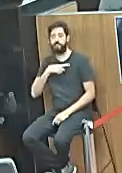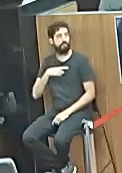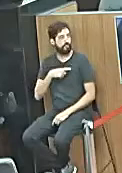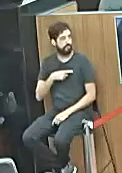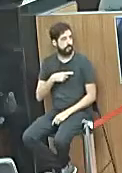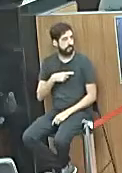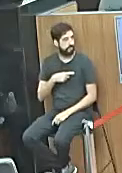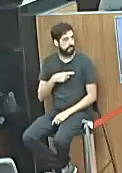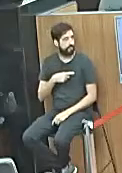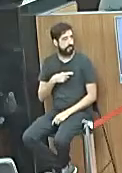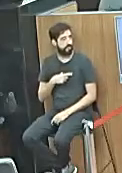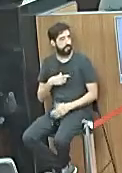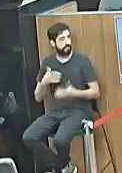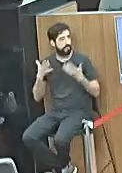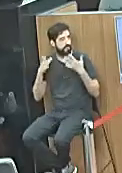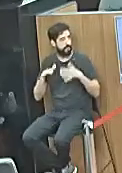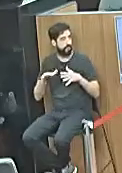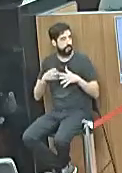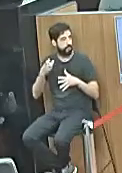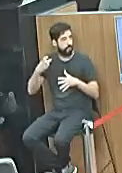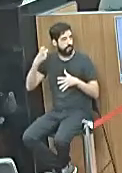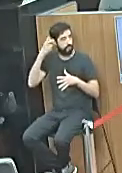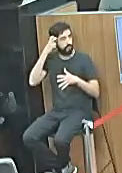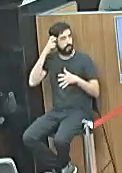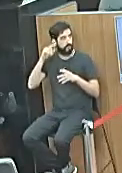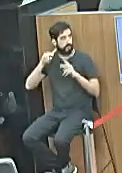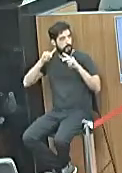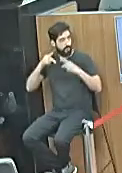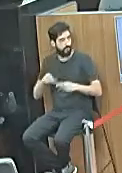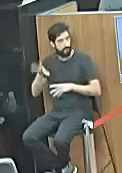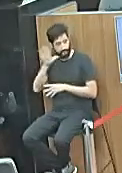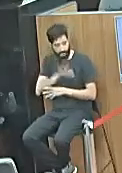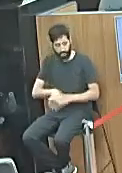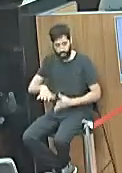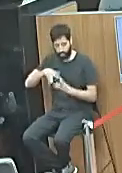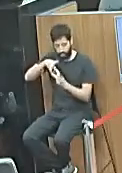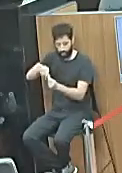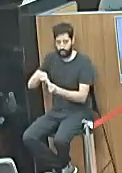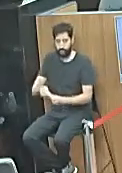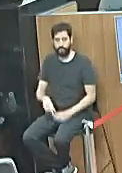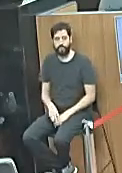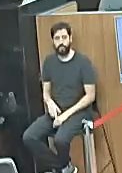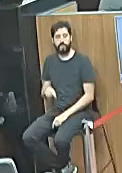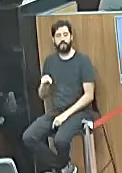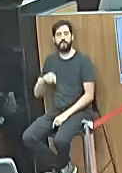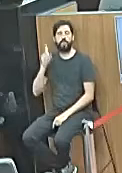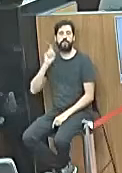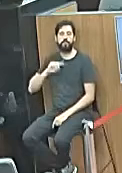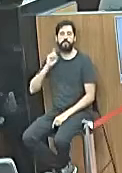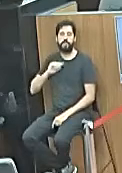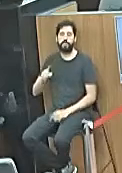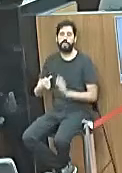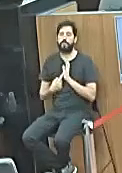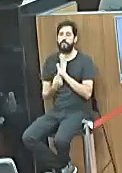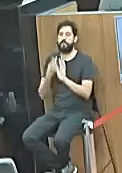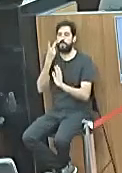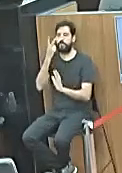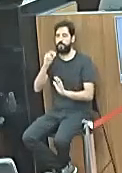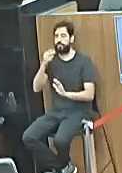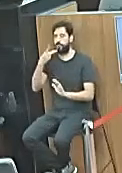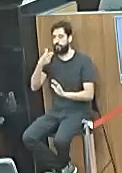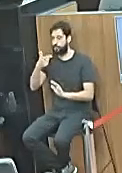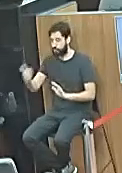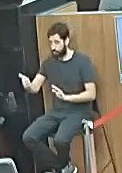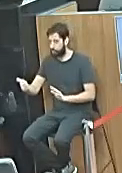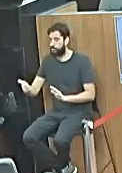humanidade nós estamos concorrendo no nosso o dossiê de milho será apresentado no ano de 2021